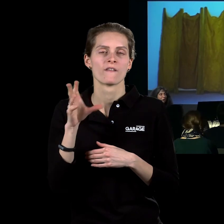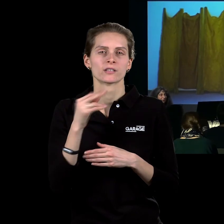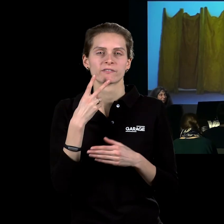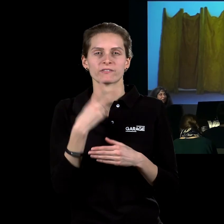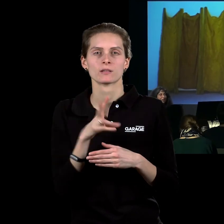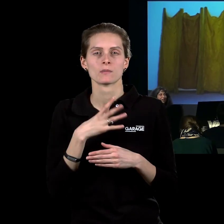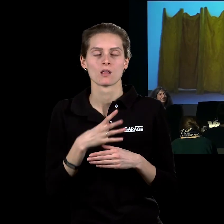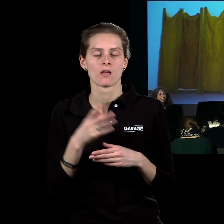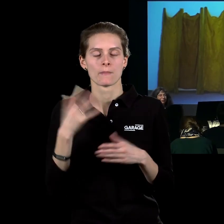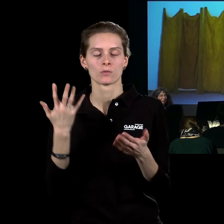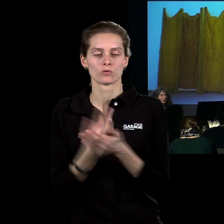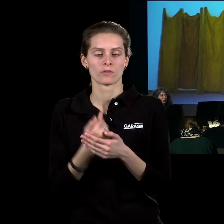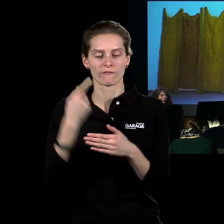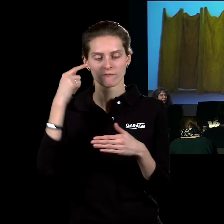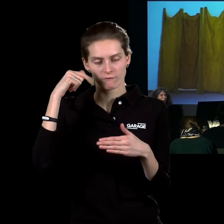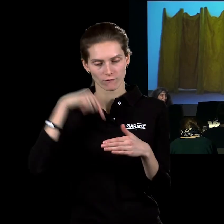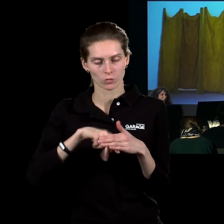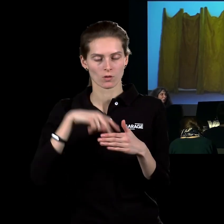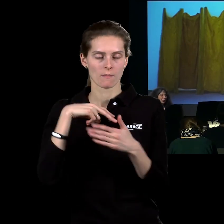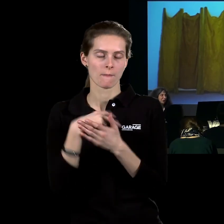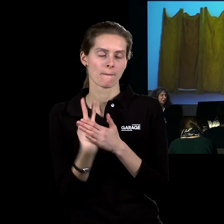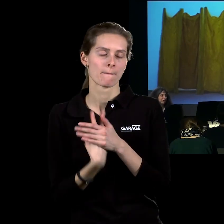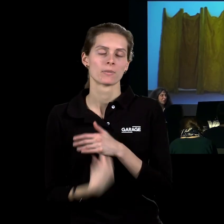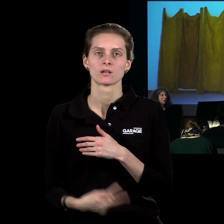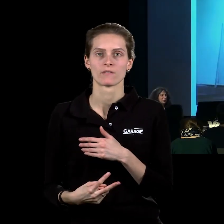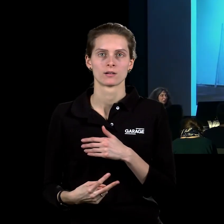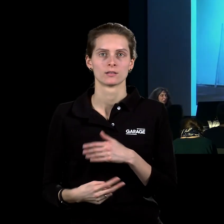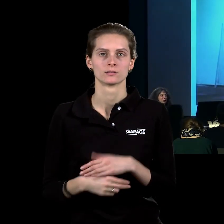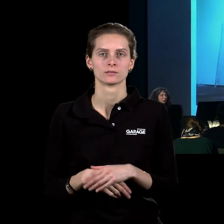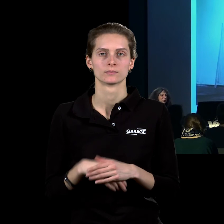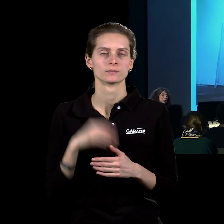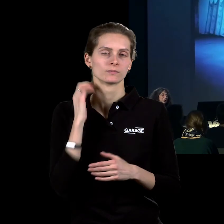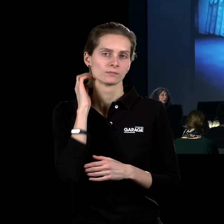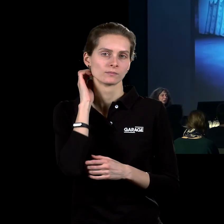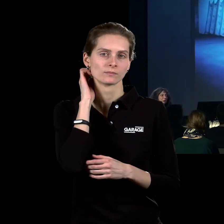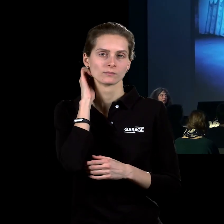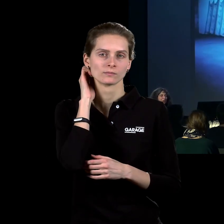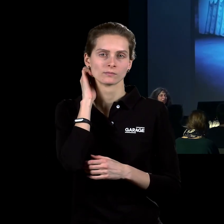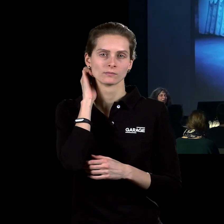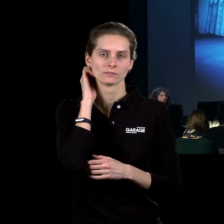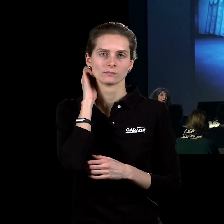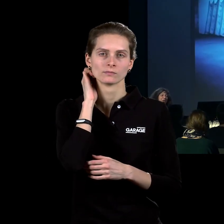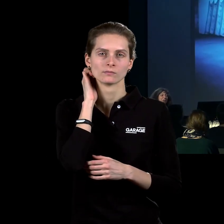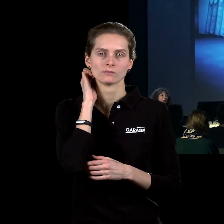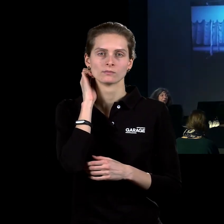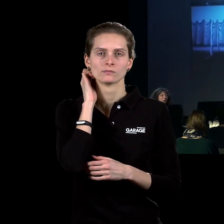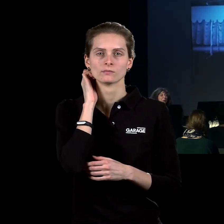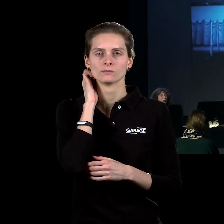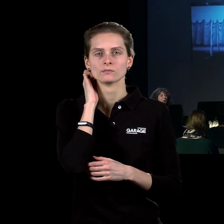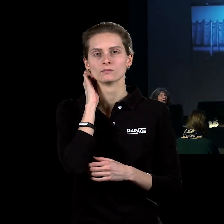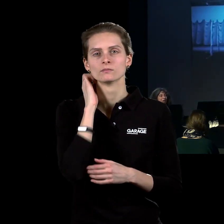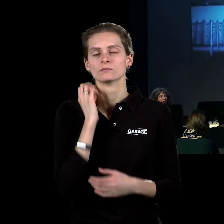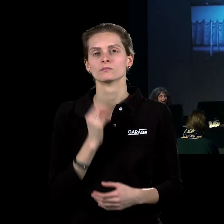проваливание внутрь себя, да, в эту самую утробу изначально, внутриутробного опыта, с которым тоже всегда как бы, женское